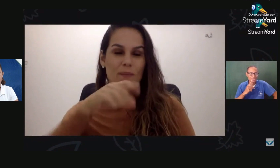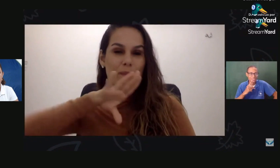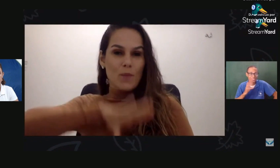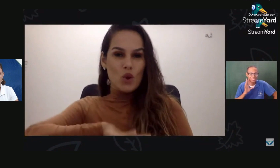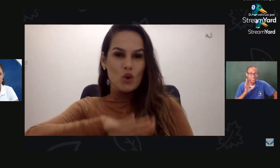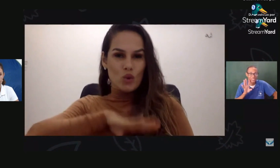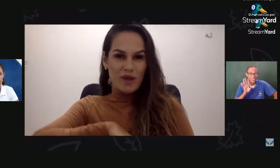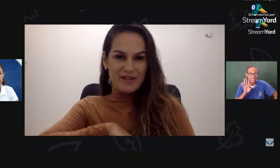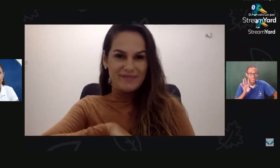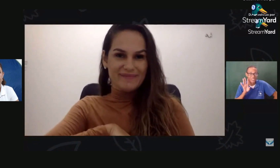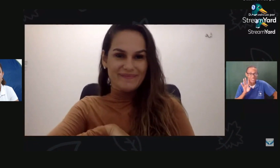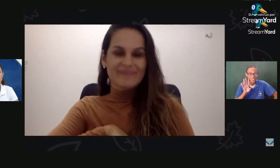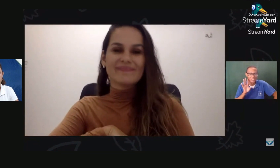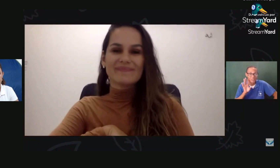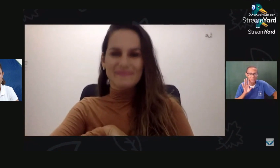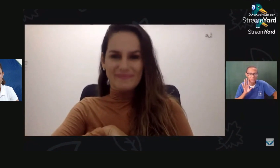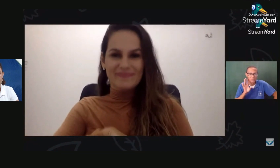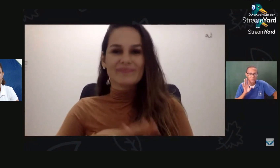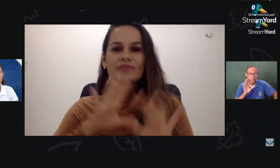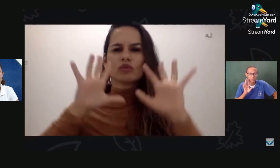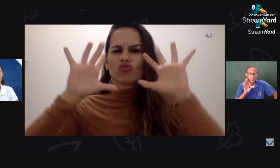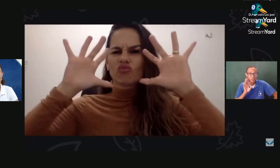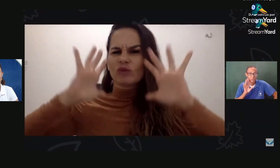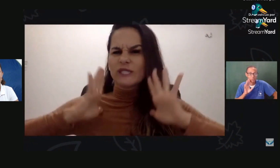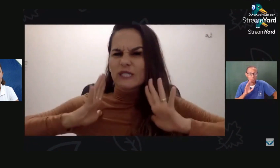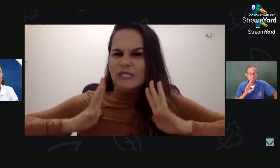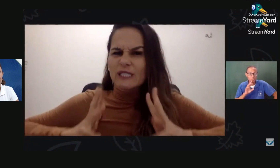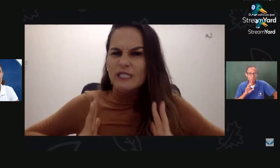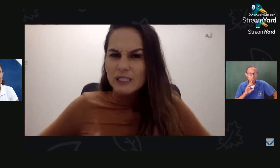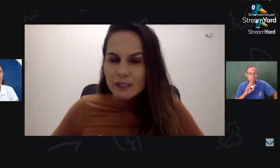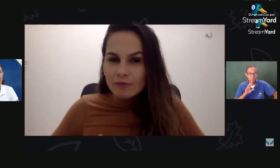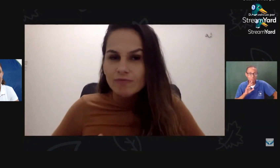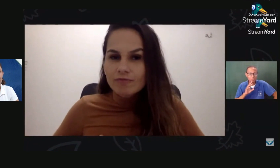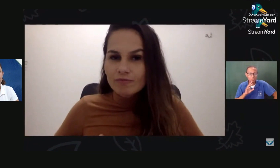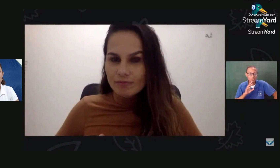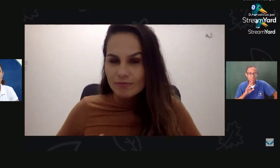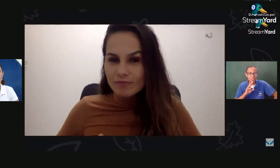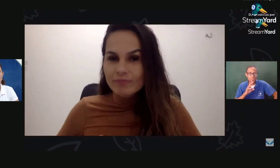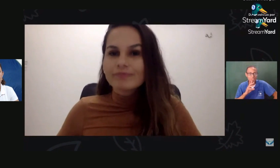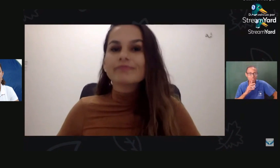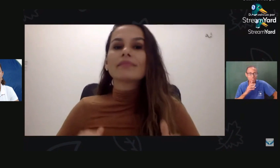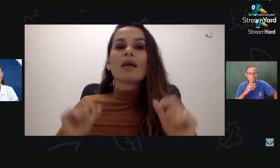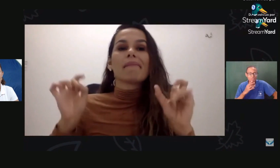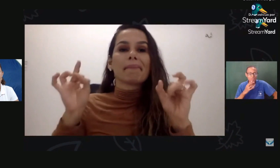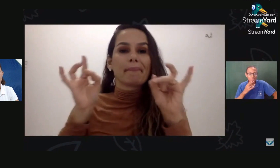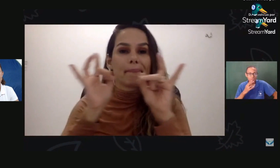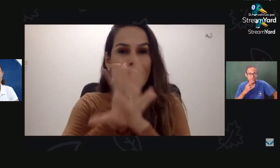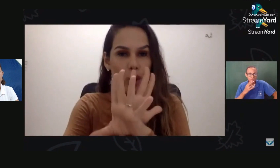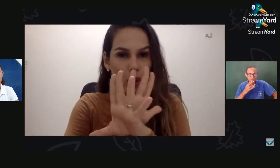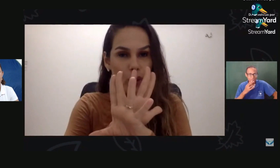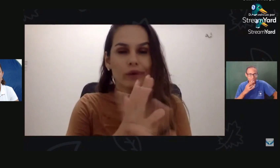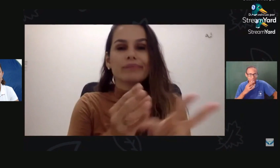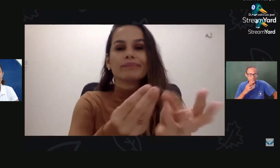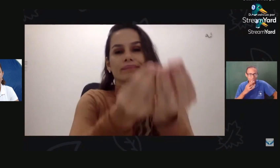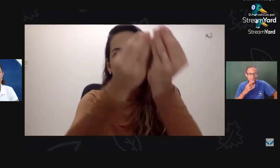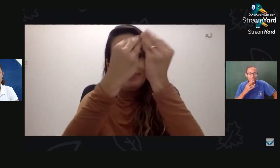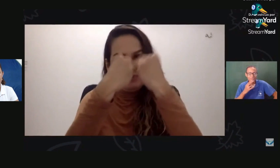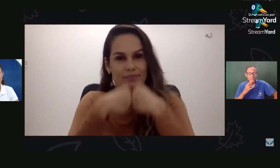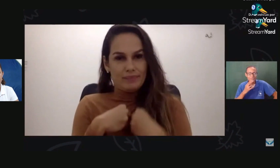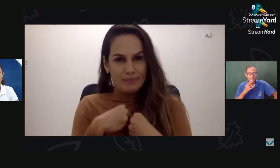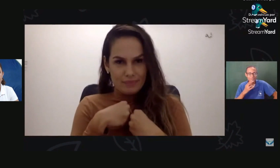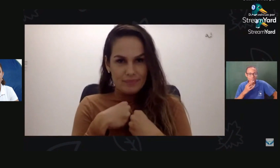para L2, o português. E deixou ali a dissertação